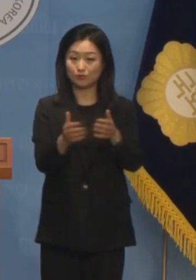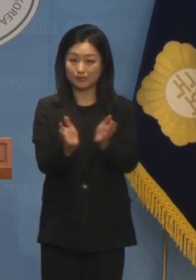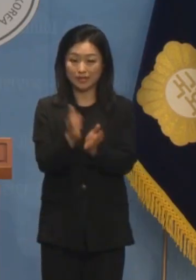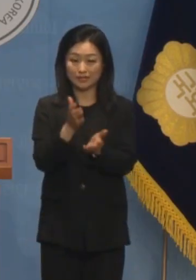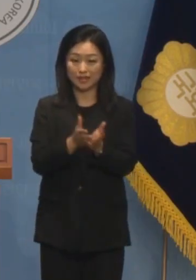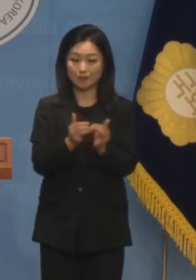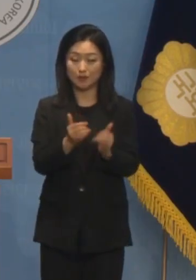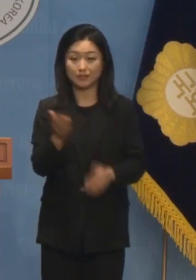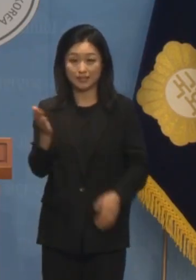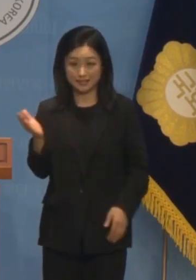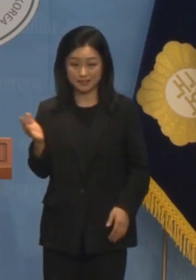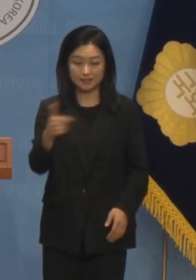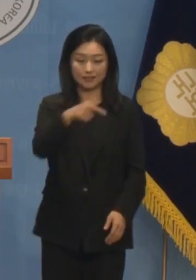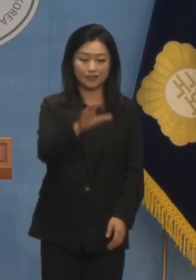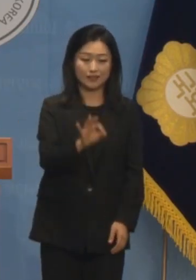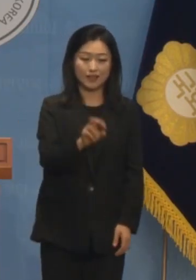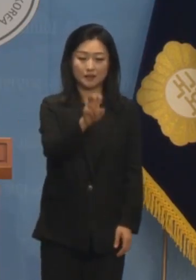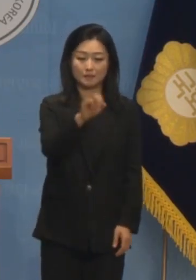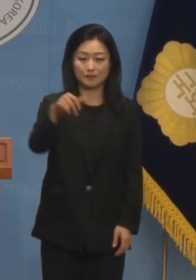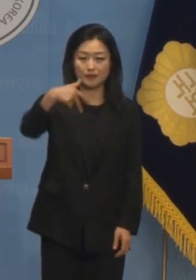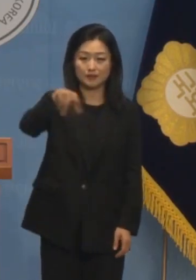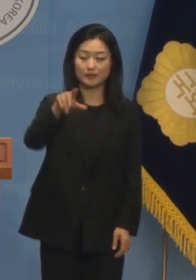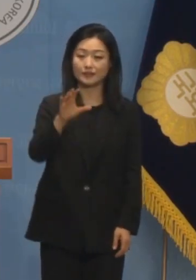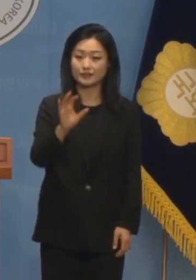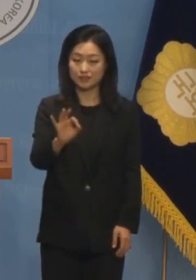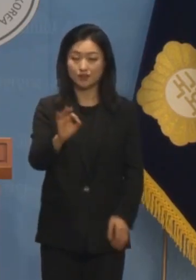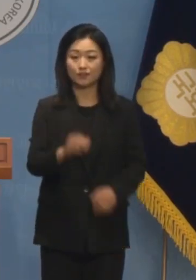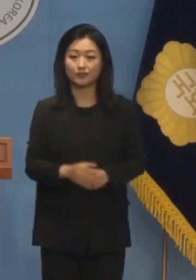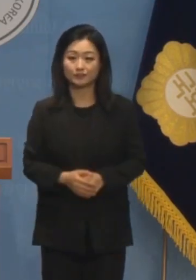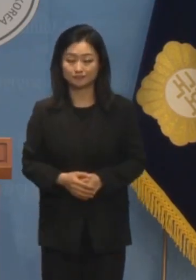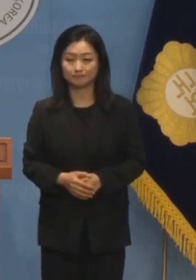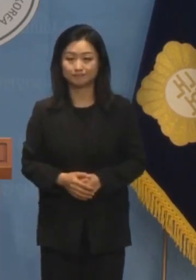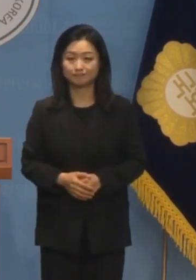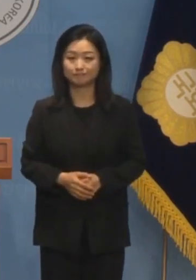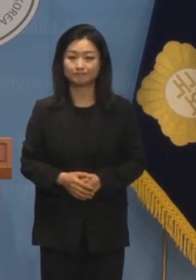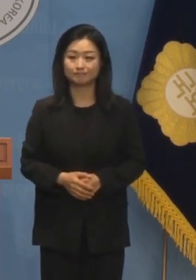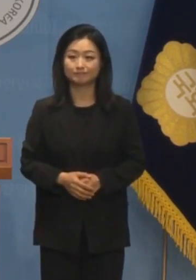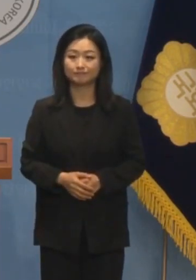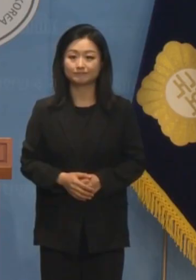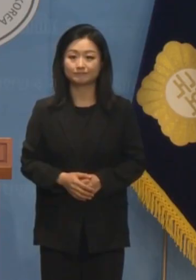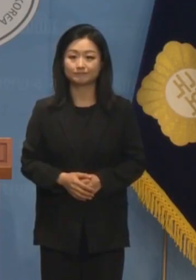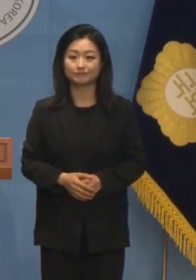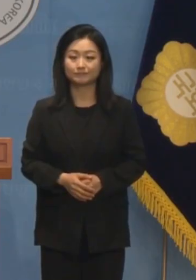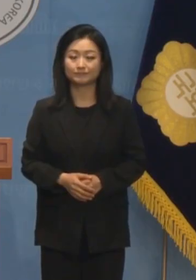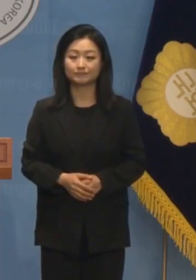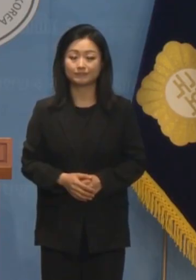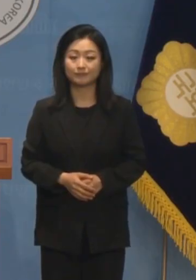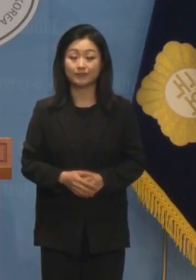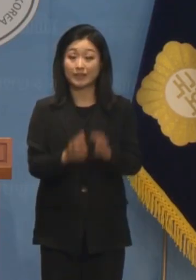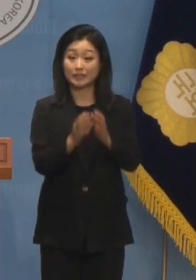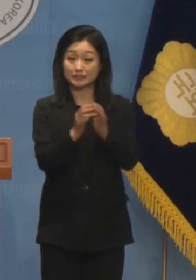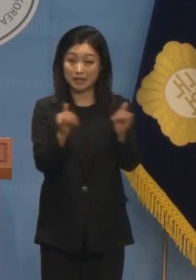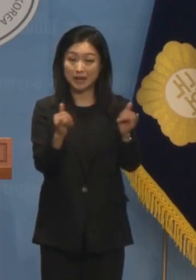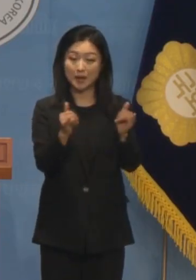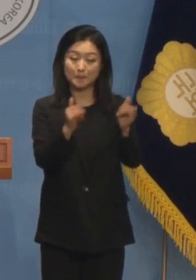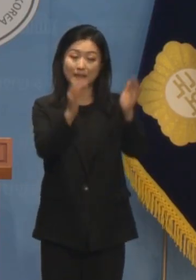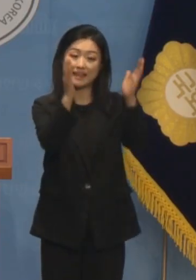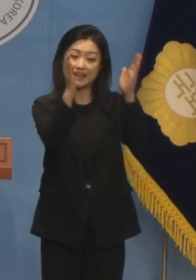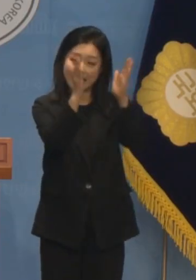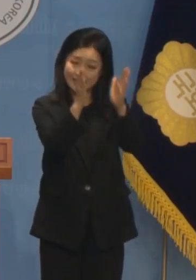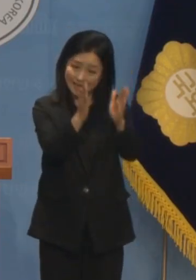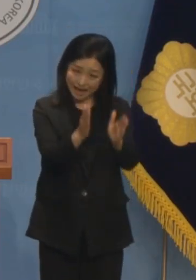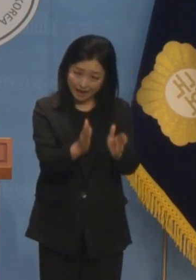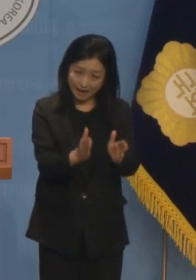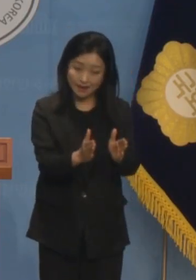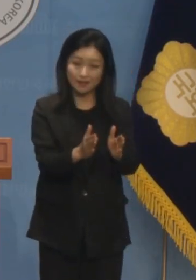대변인 강미정입니다. 첫 번째 브리핑은 이규원 대변인 논평입니다. 사람이 좀 얇더만요는